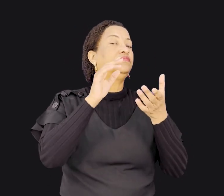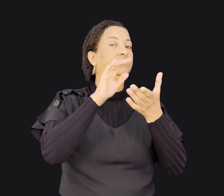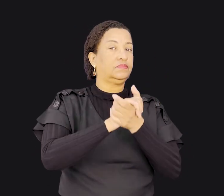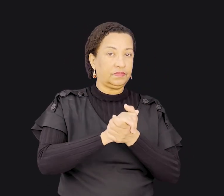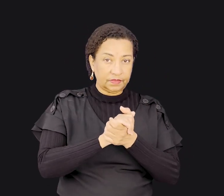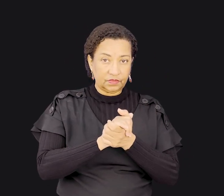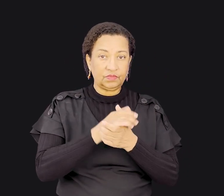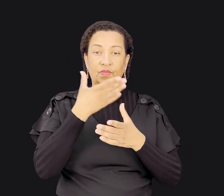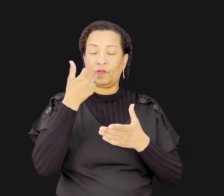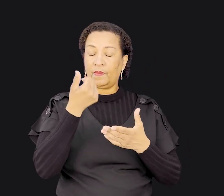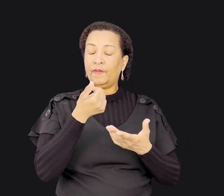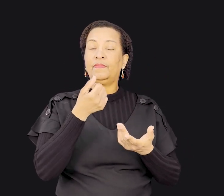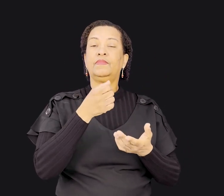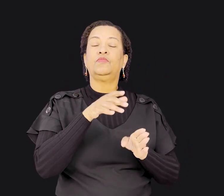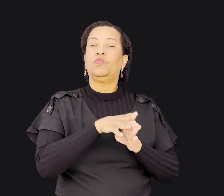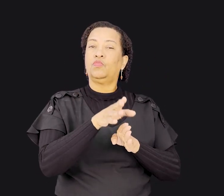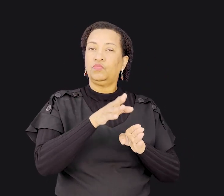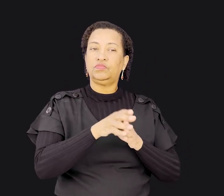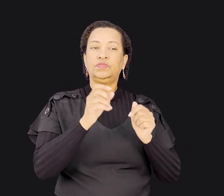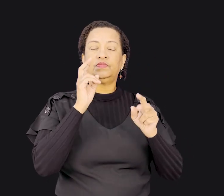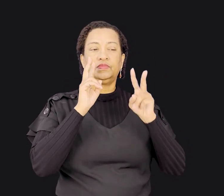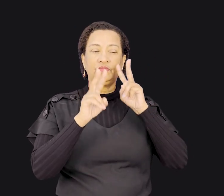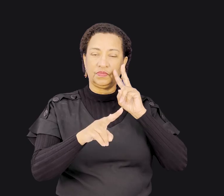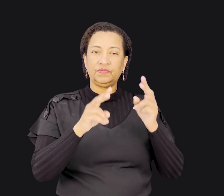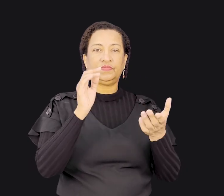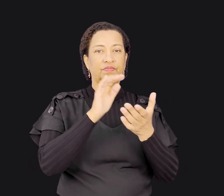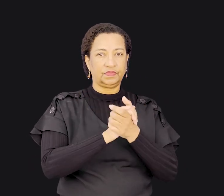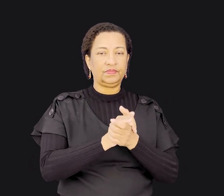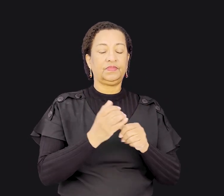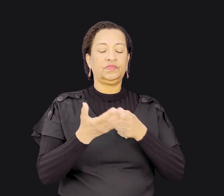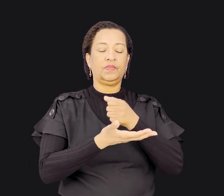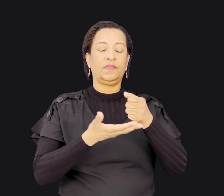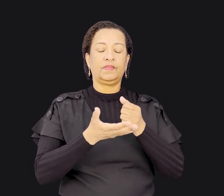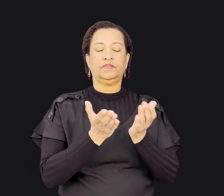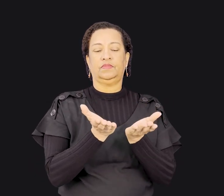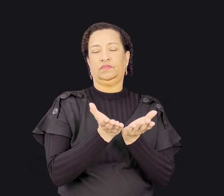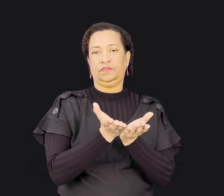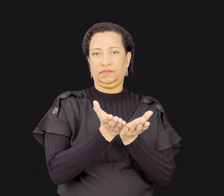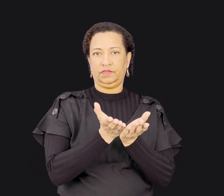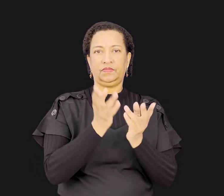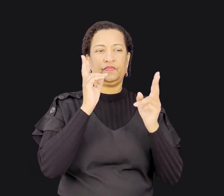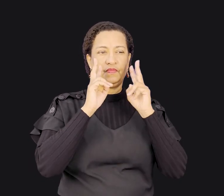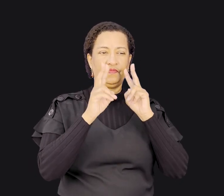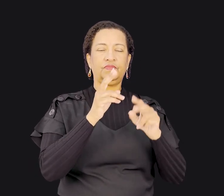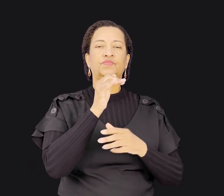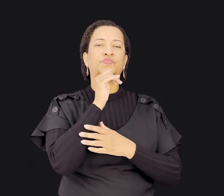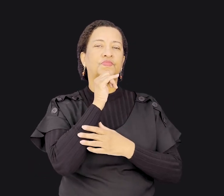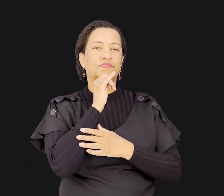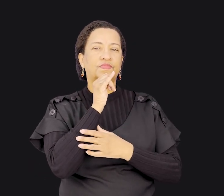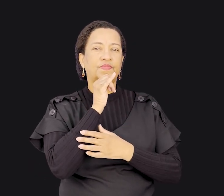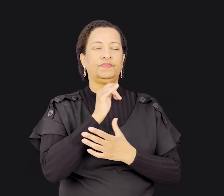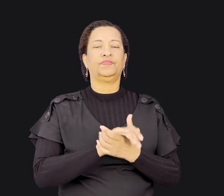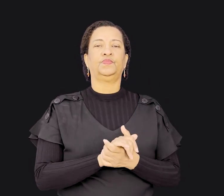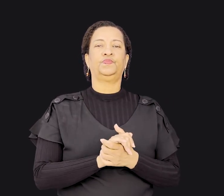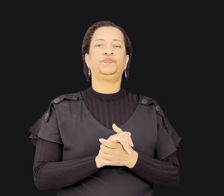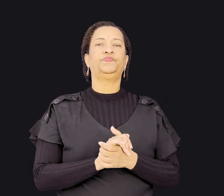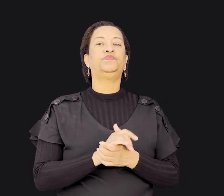O melhor conselho que podemos ouvir a respeito do casamento é aquele baseado na Bíblia. Ouça este exemplo. Do mesmo